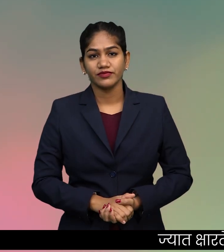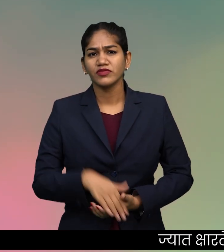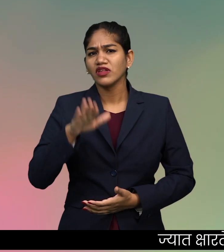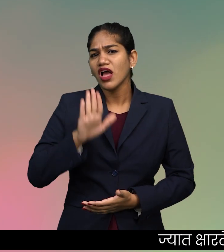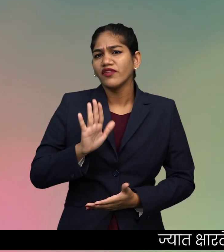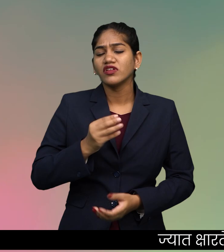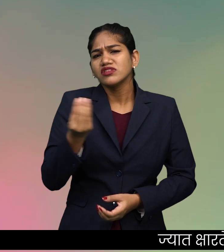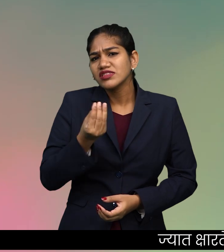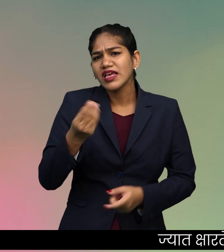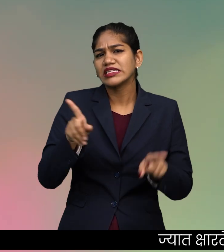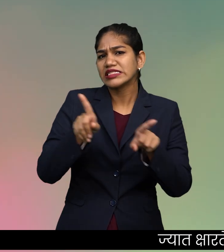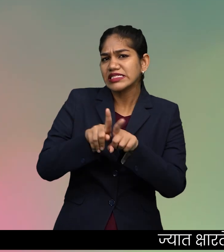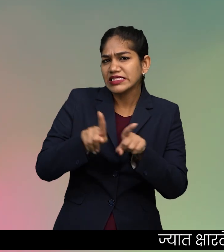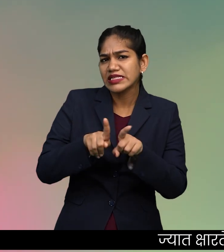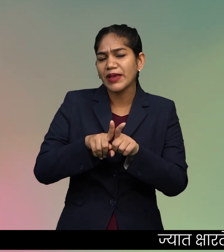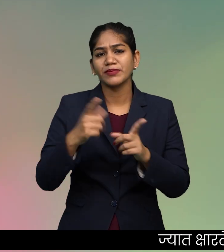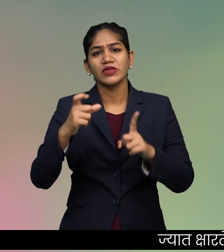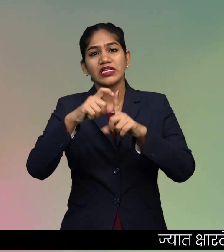ज्यात क्षारतेचे प्रमाण समान असते.